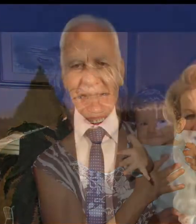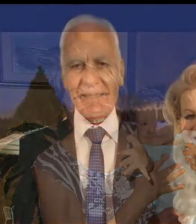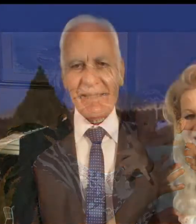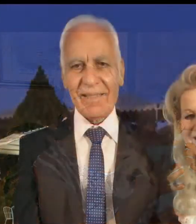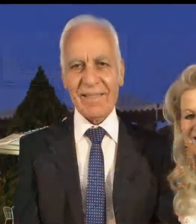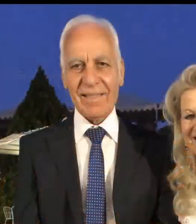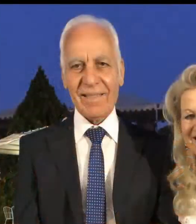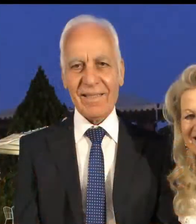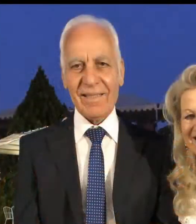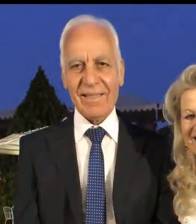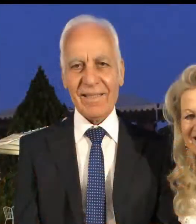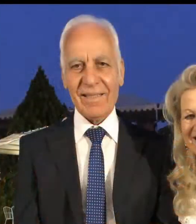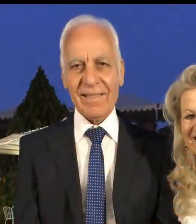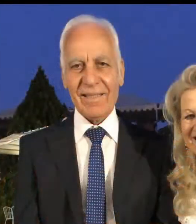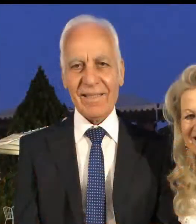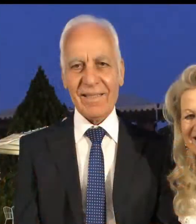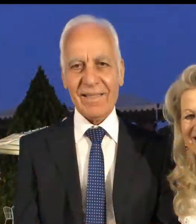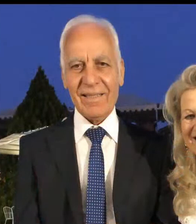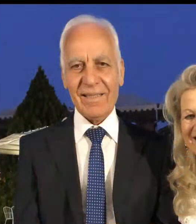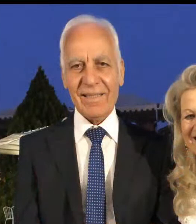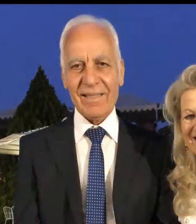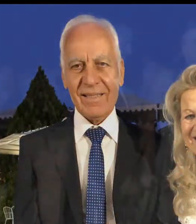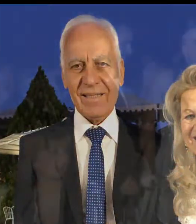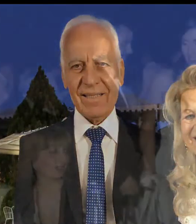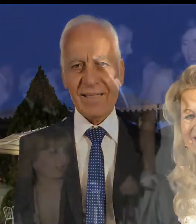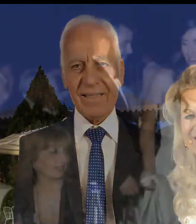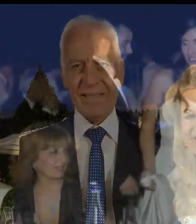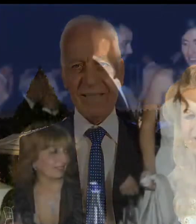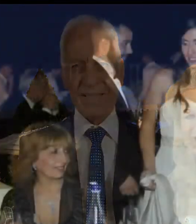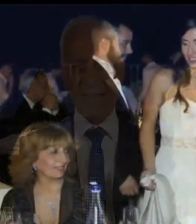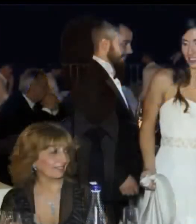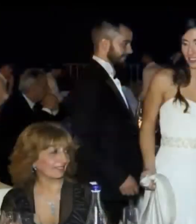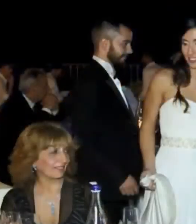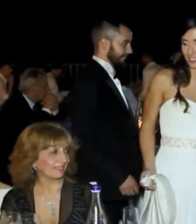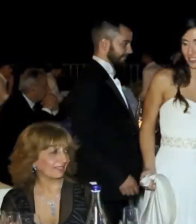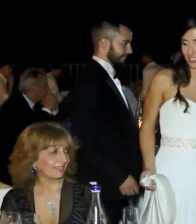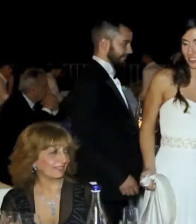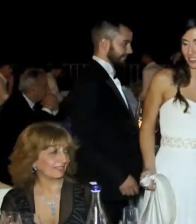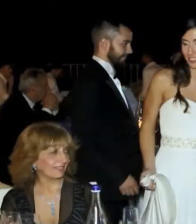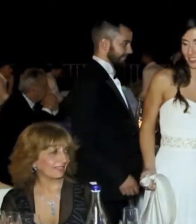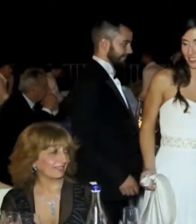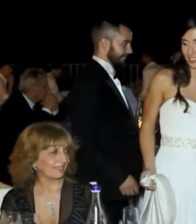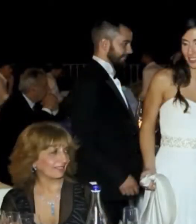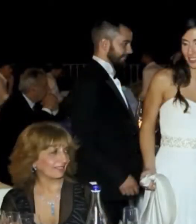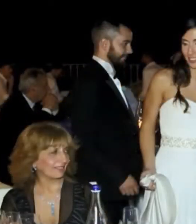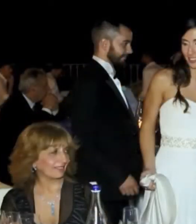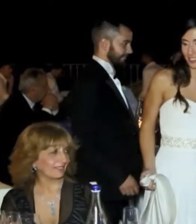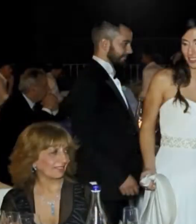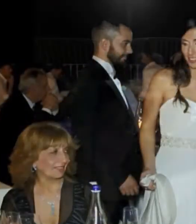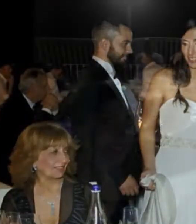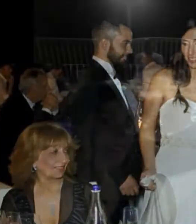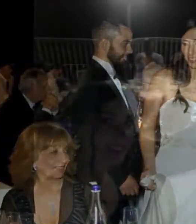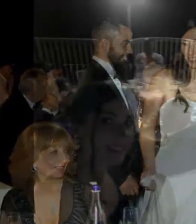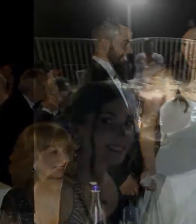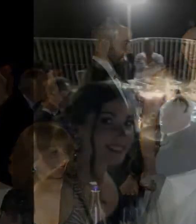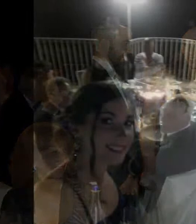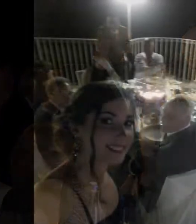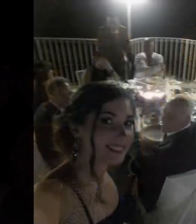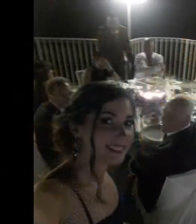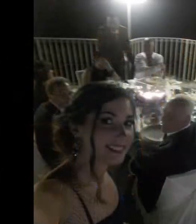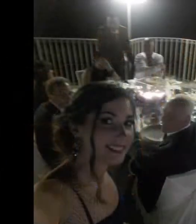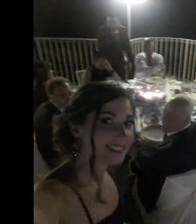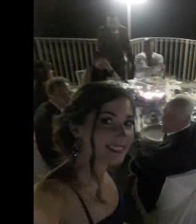per tutti noi tutti Non sarà per l'eternità